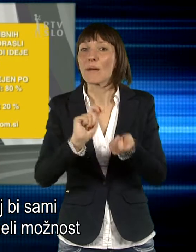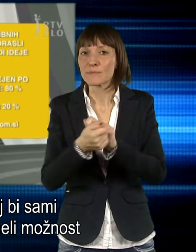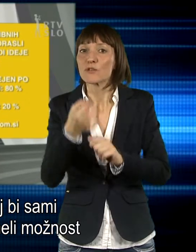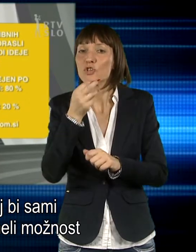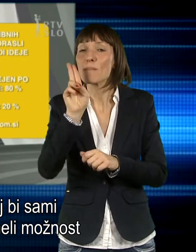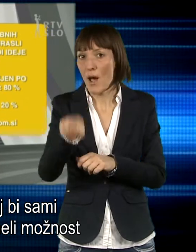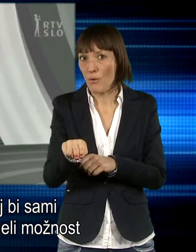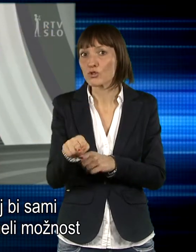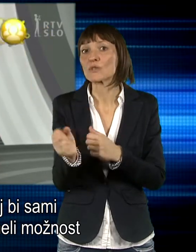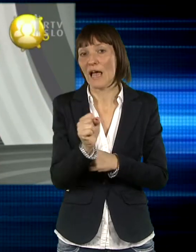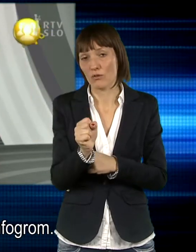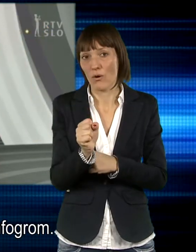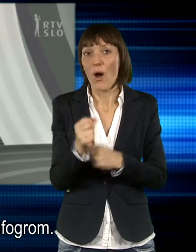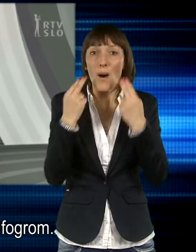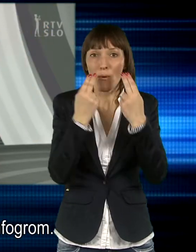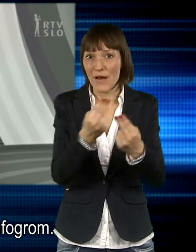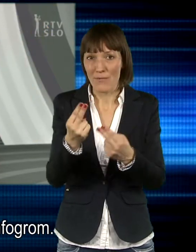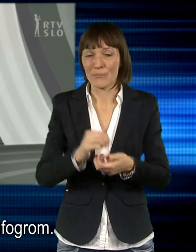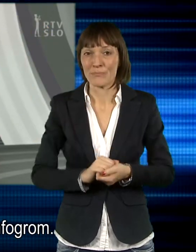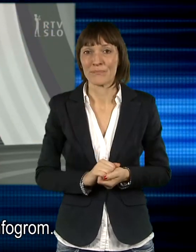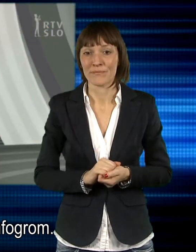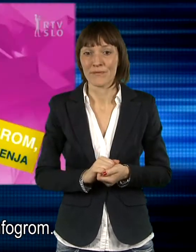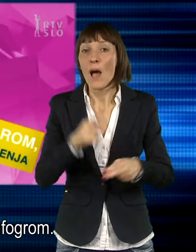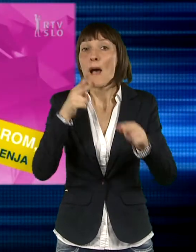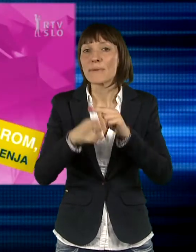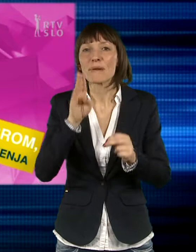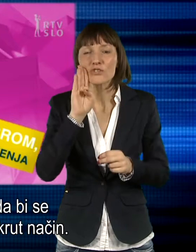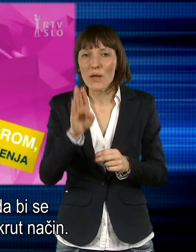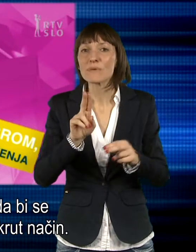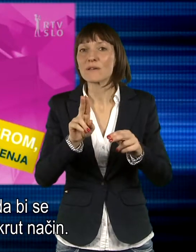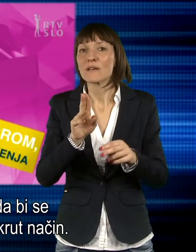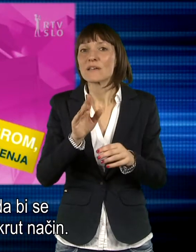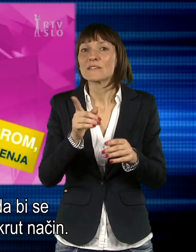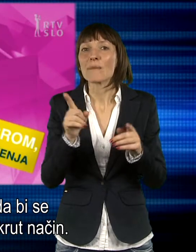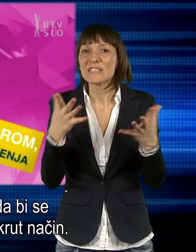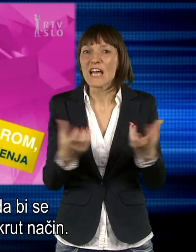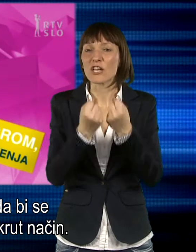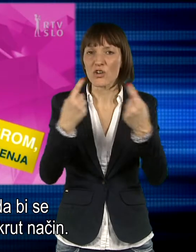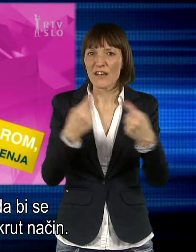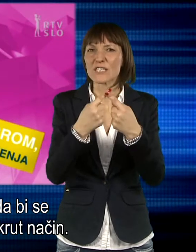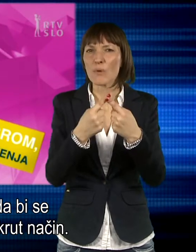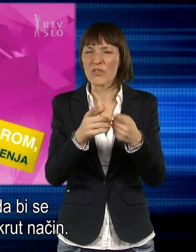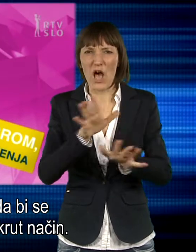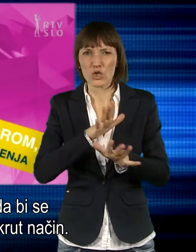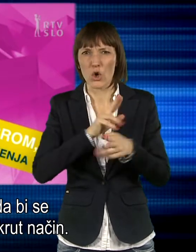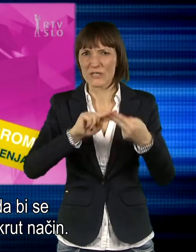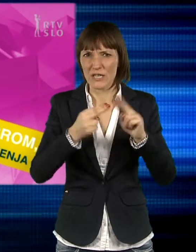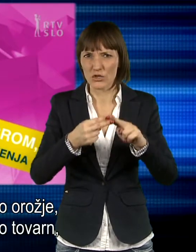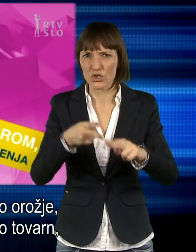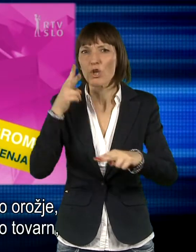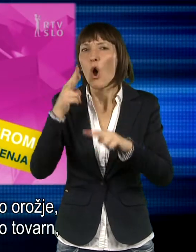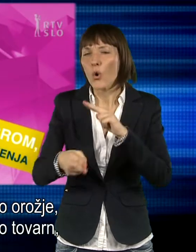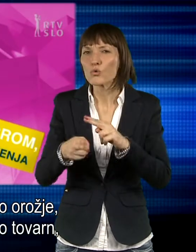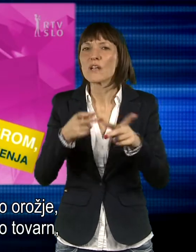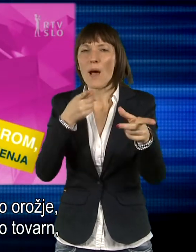sami spremenili, če bi imeli možnost za to. Čas za Infogrom. Preprečila bi, da bi se spori reševali na krut način,